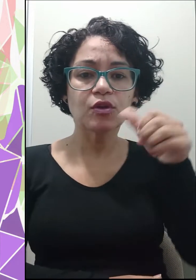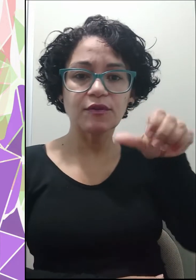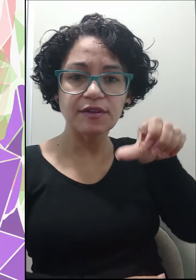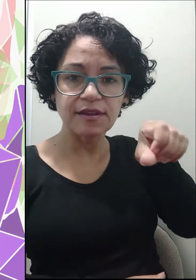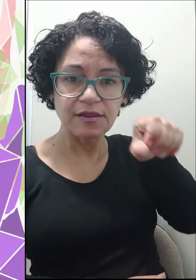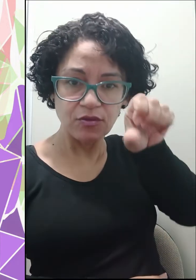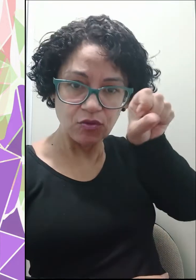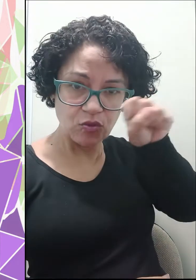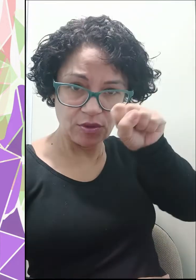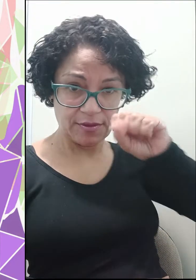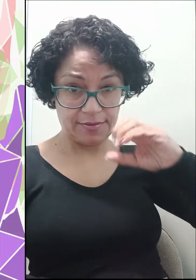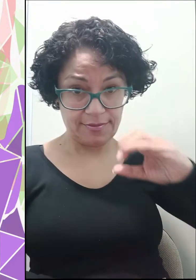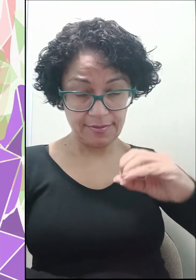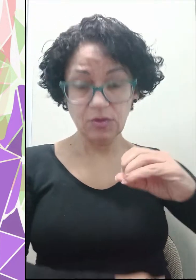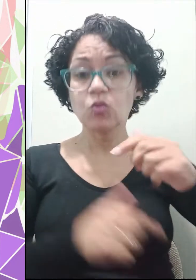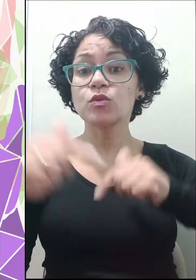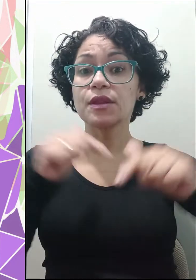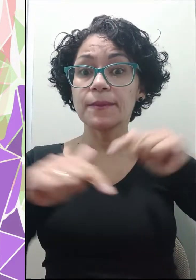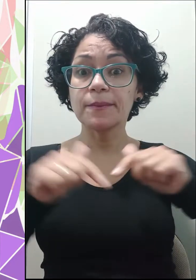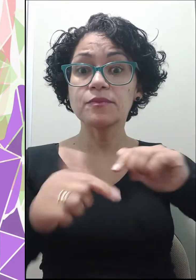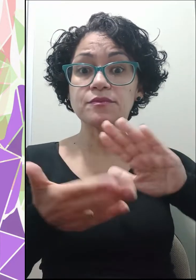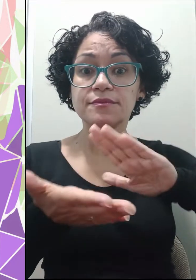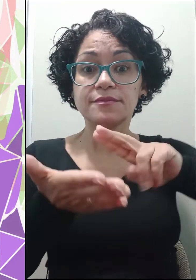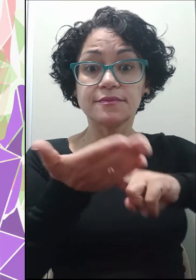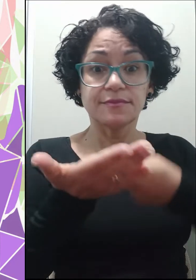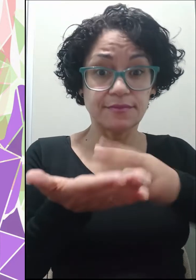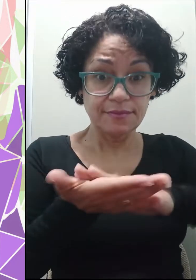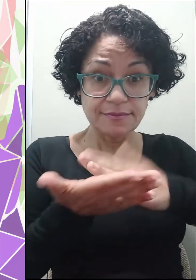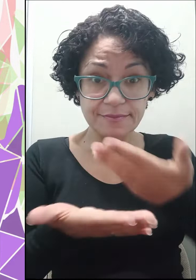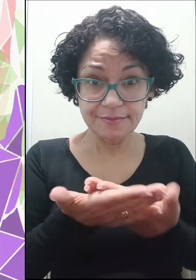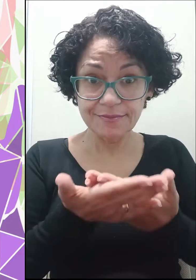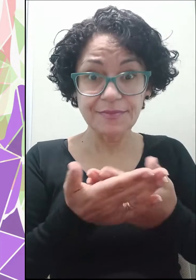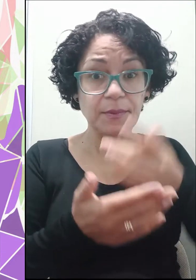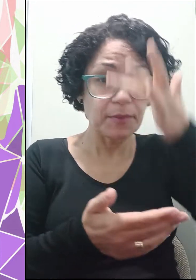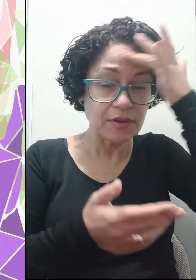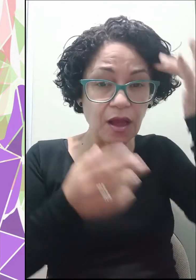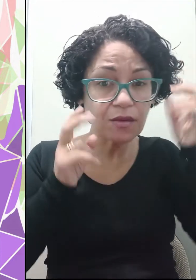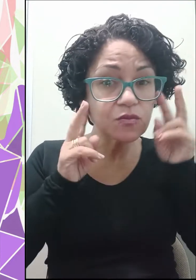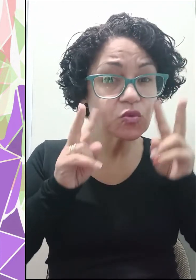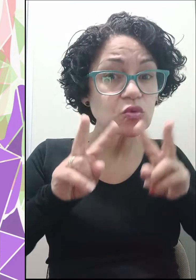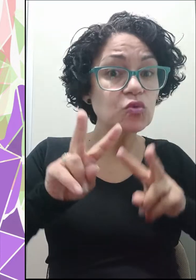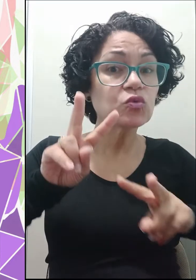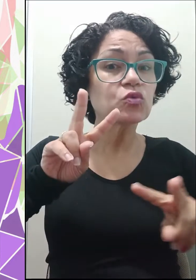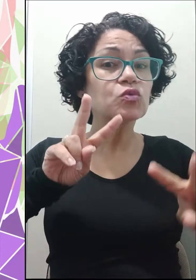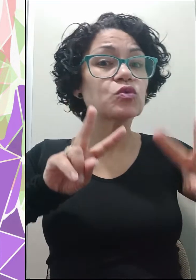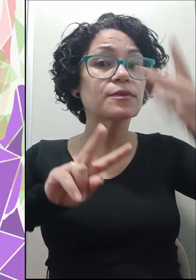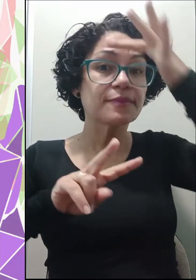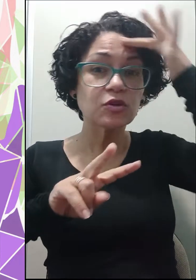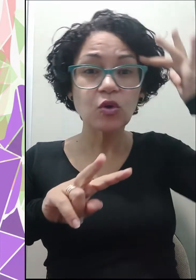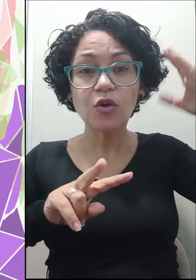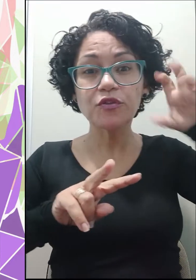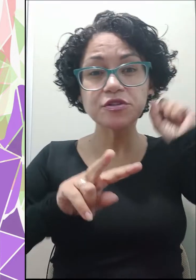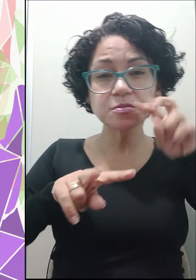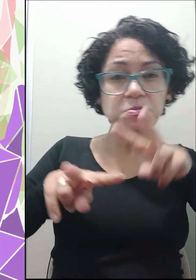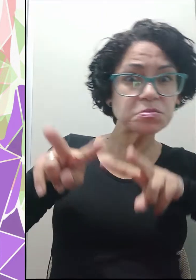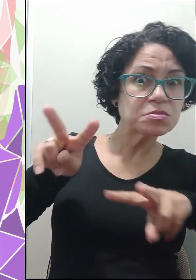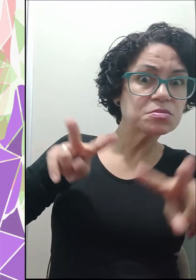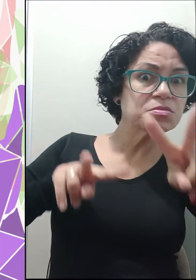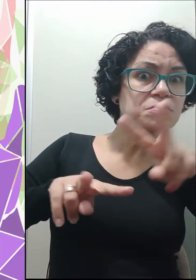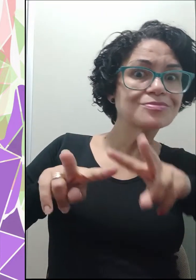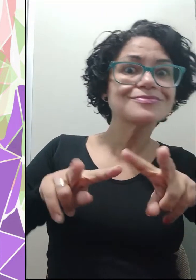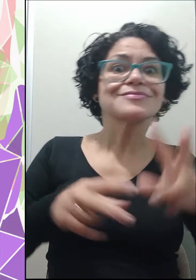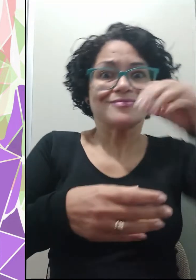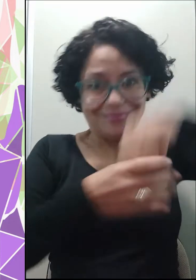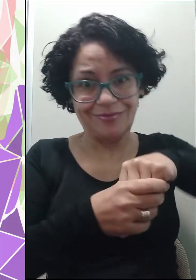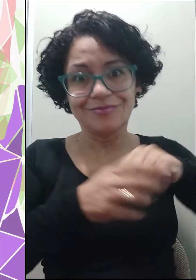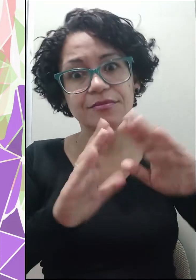dos intérpretes da língua de sinais começou a ter visibilidade. Essa função teve início dentro